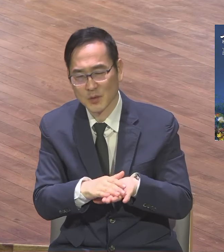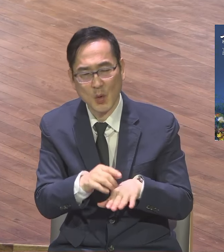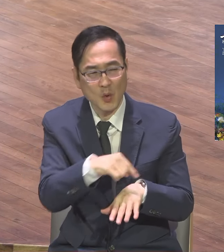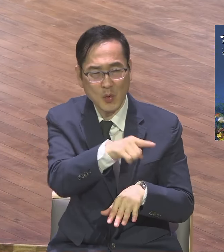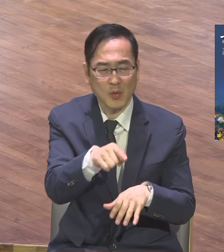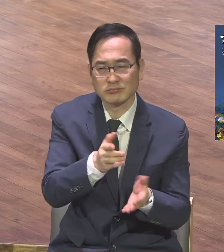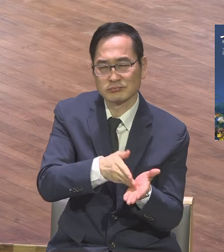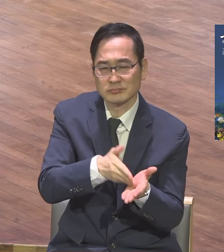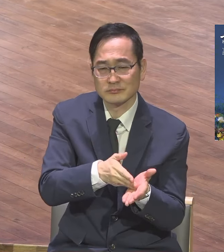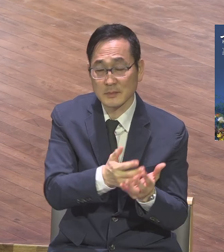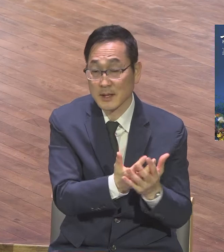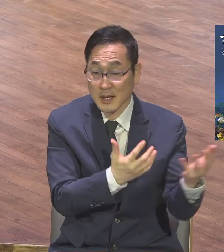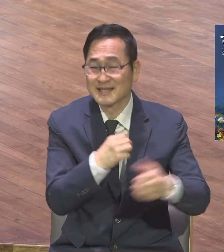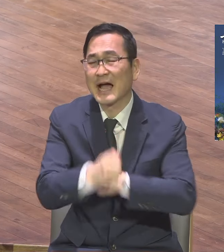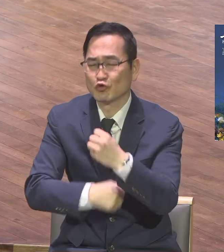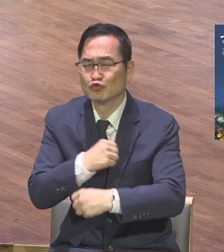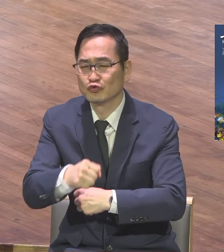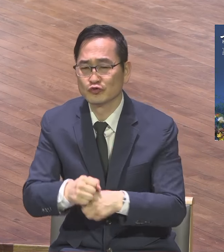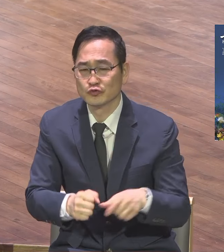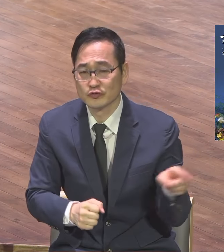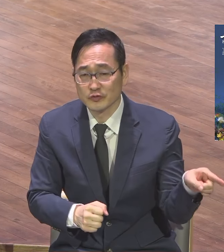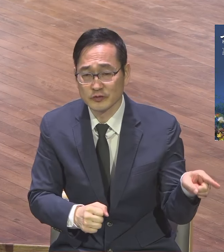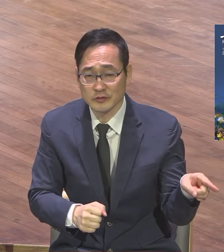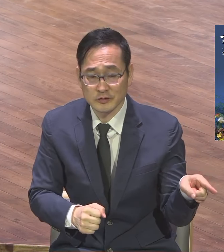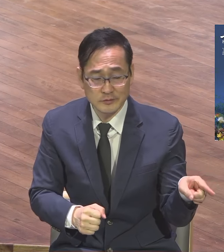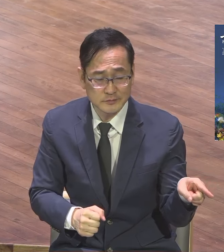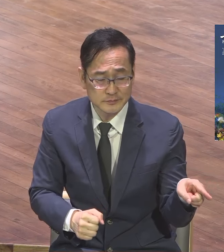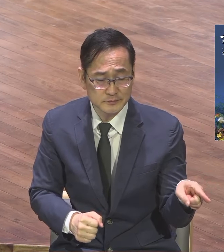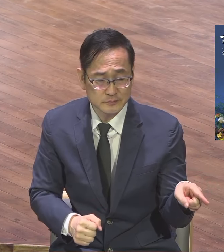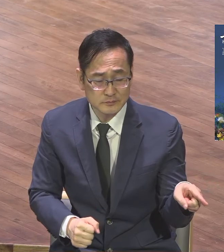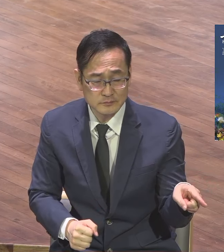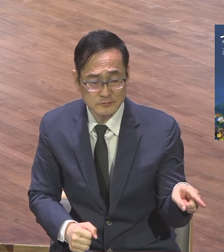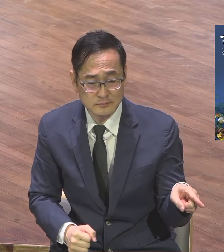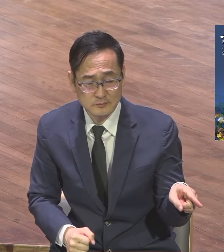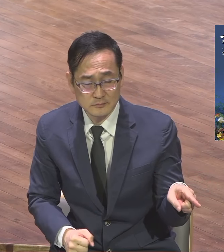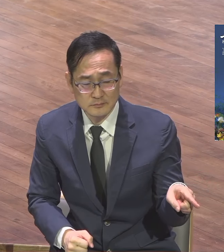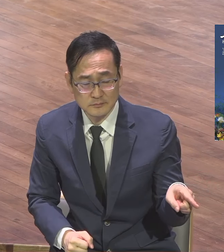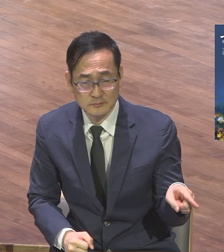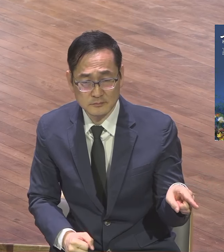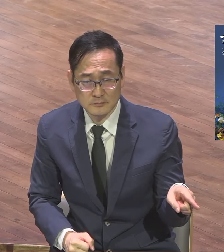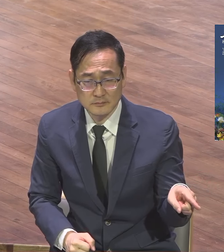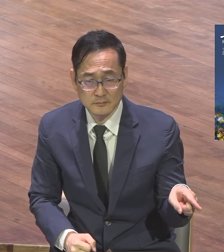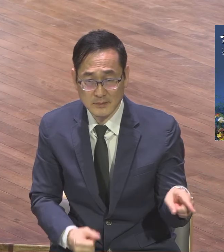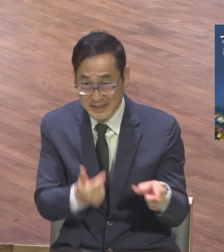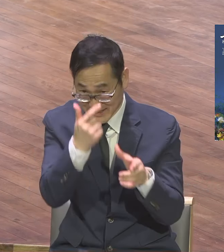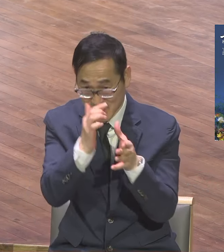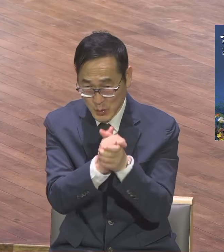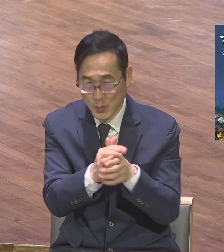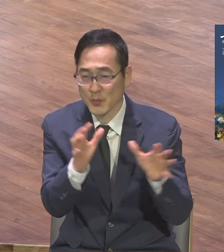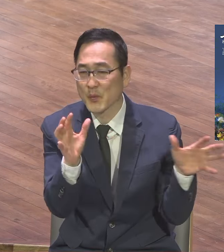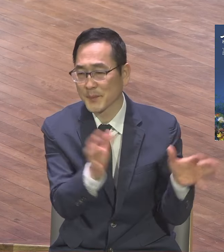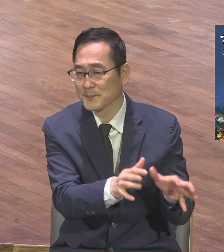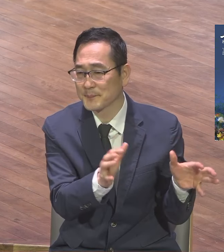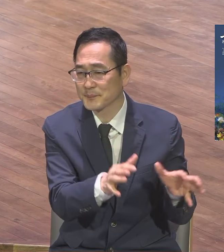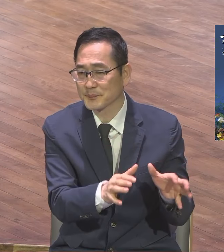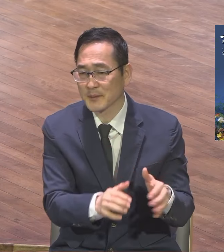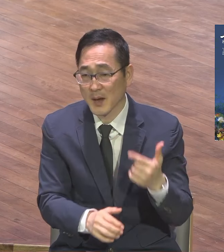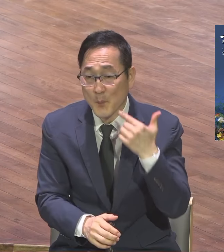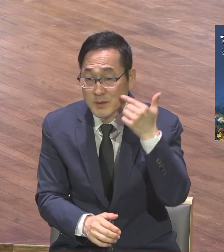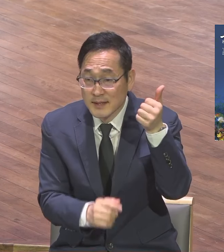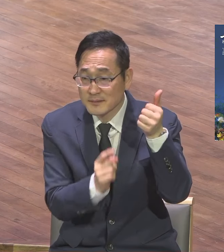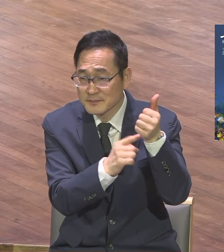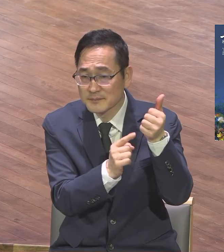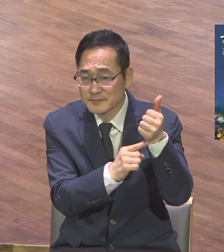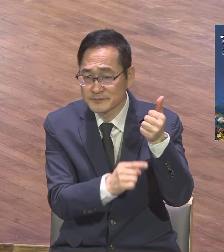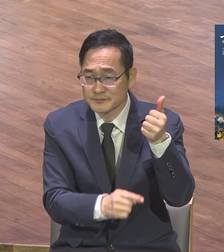참여하시기 바랍니다. 이 집회는 정치 집회가 아닙니다. 눈물로 기도를 시작한 한 목사로